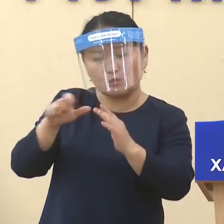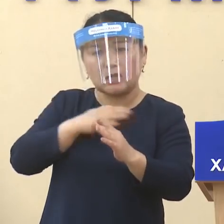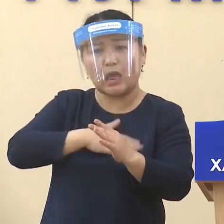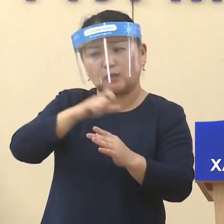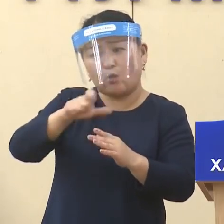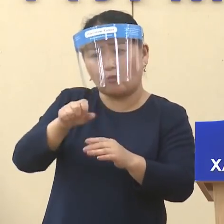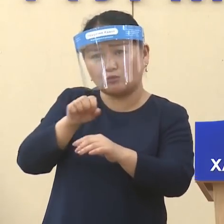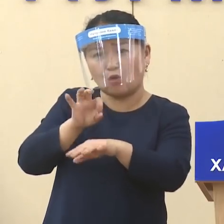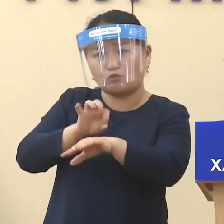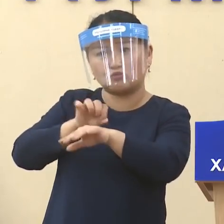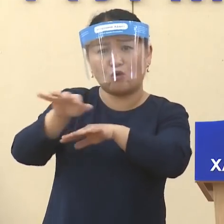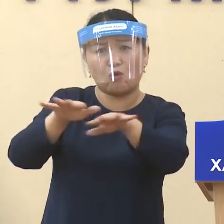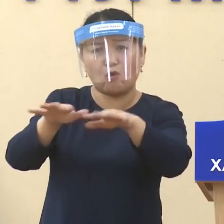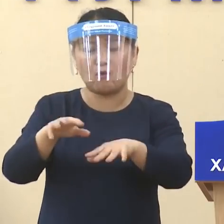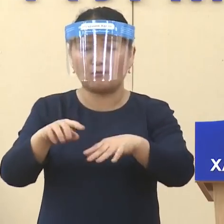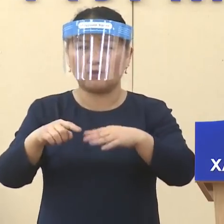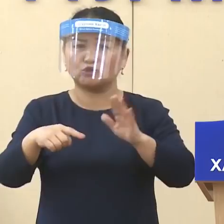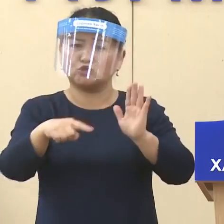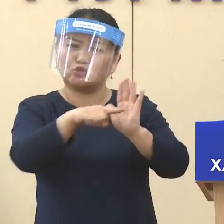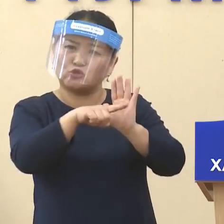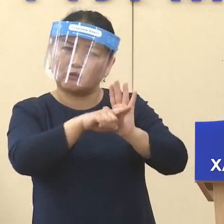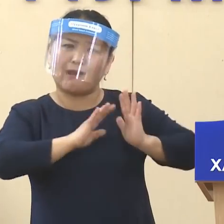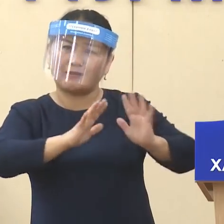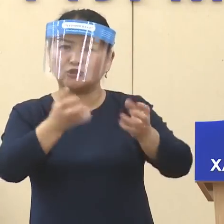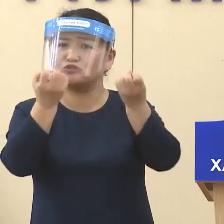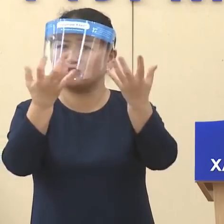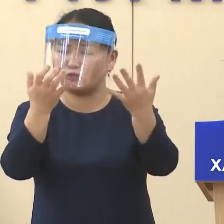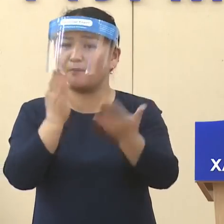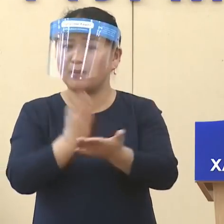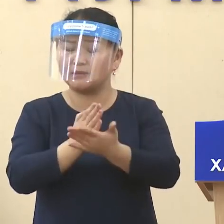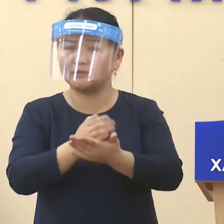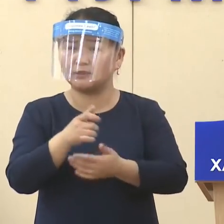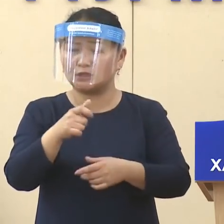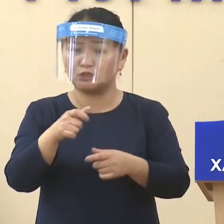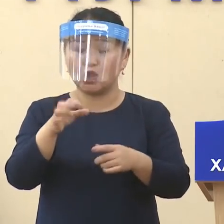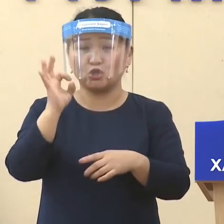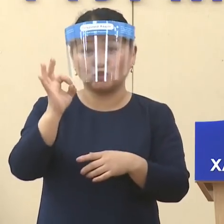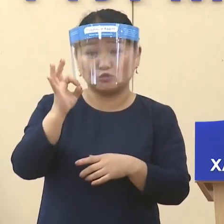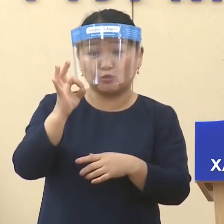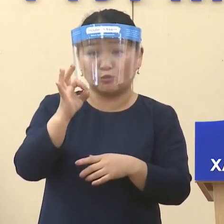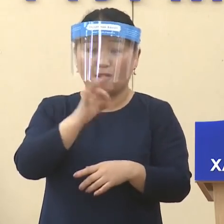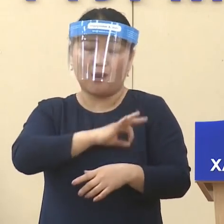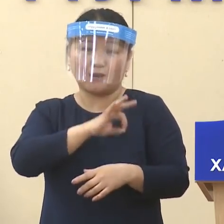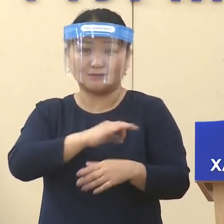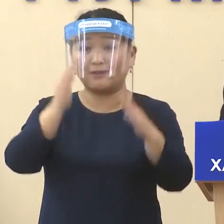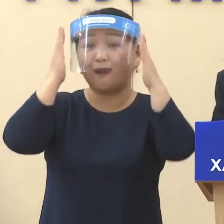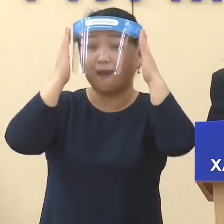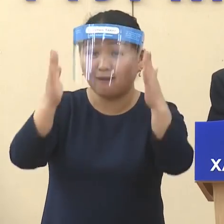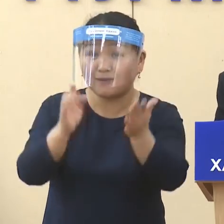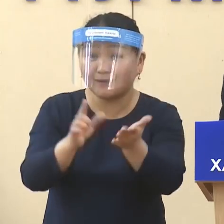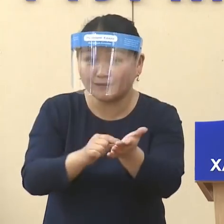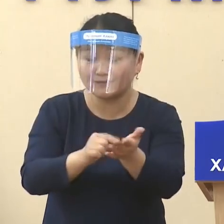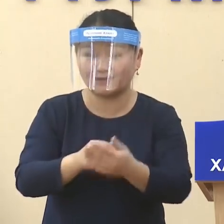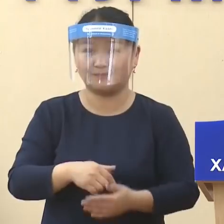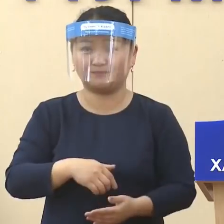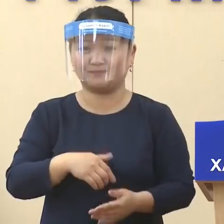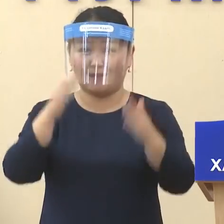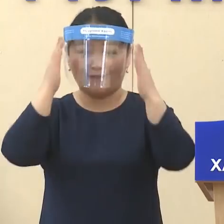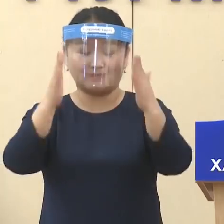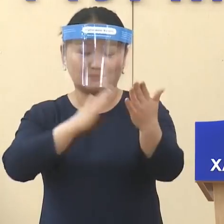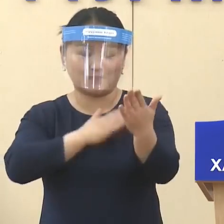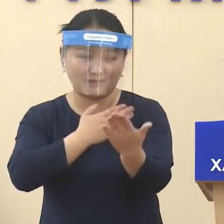үр дагавартай байхаар ийм ажиллагаанууд байгаа учраас энэ зөвхөн хэрэглэн дээр онцгой анхаарахыг анхааруулж байна. За ингээд анхаарал тавьсан хэд